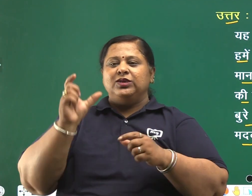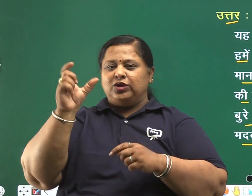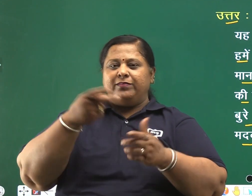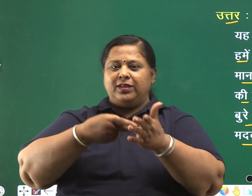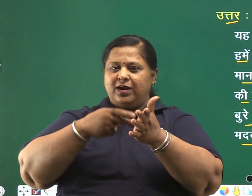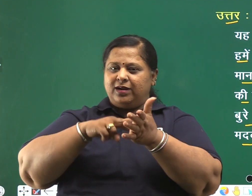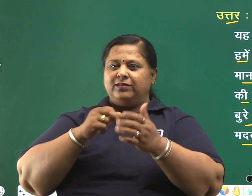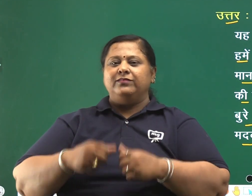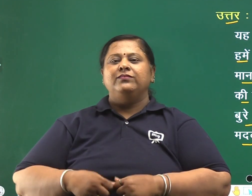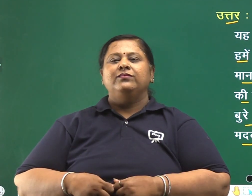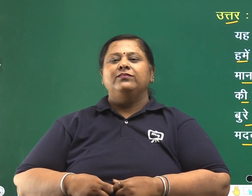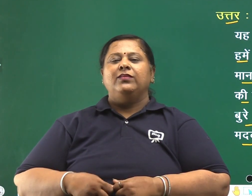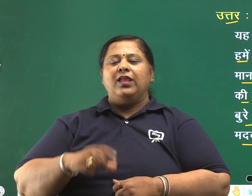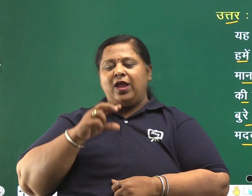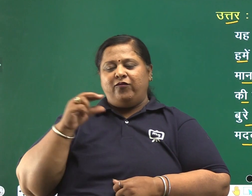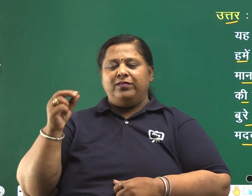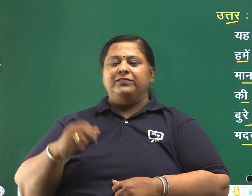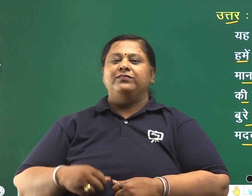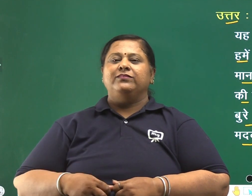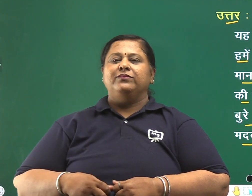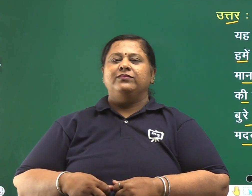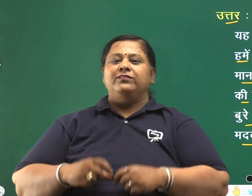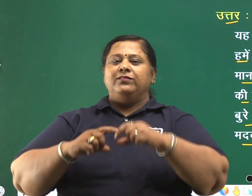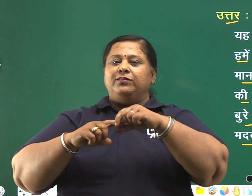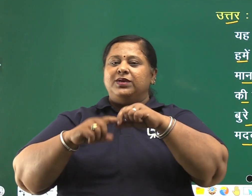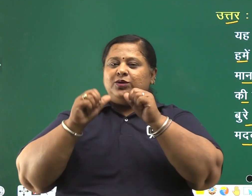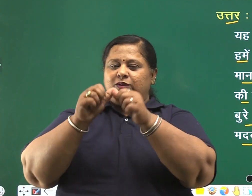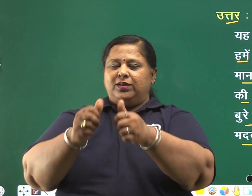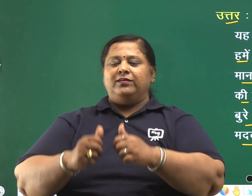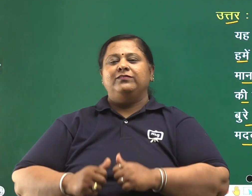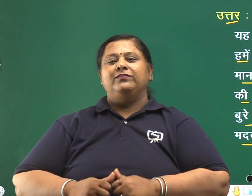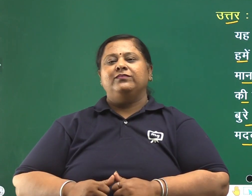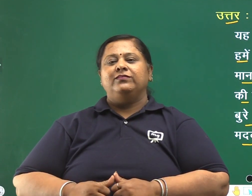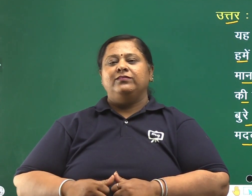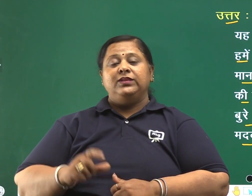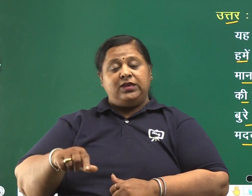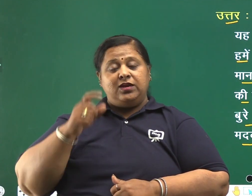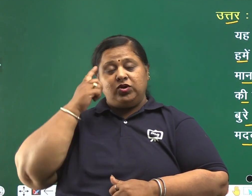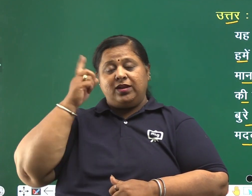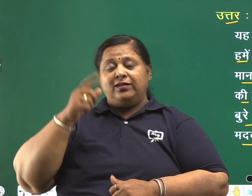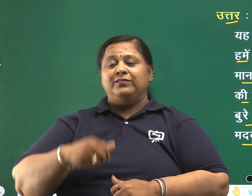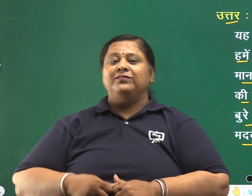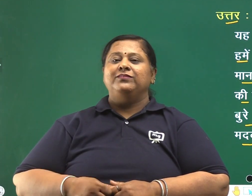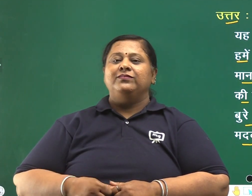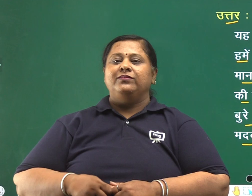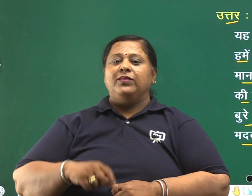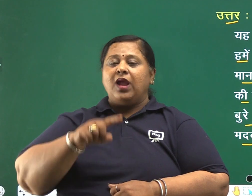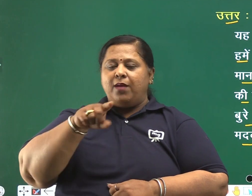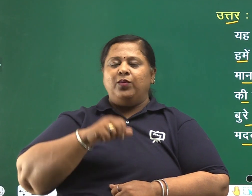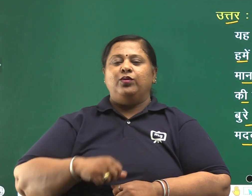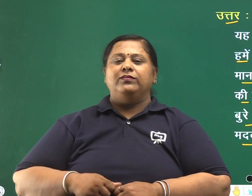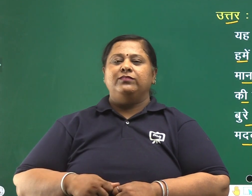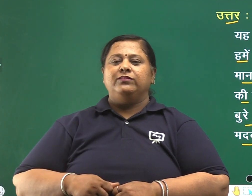शब्दार्थ एवं प्रश्नोत्तर यहाँ जाने। आप